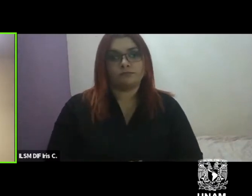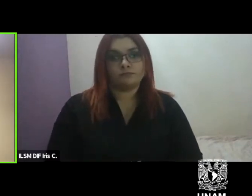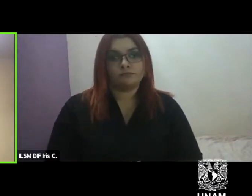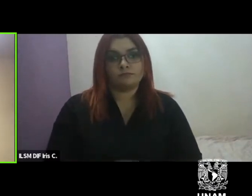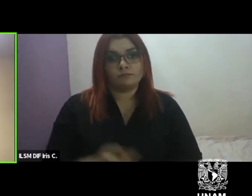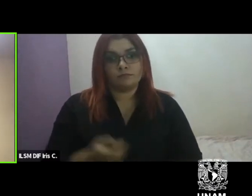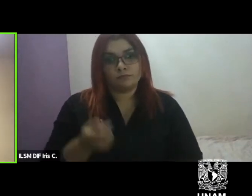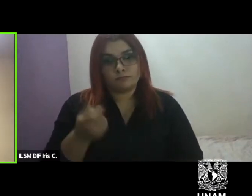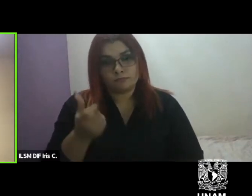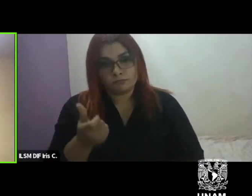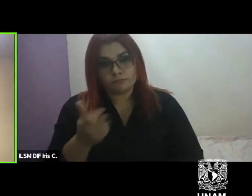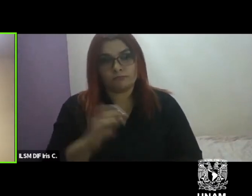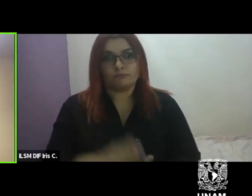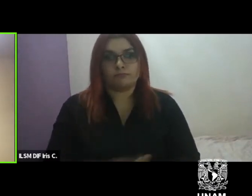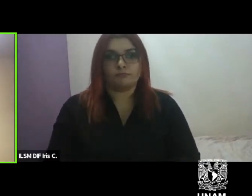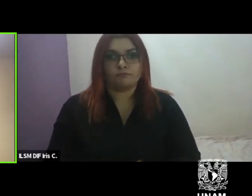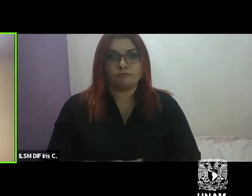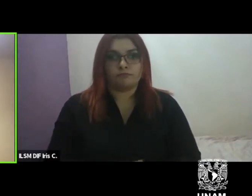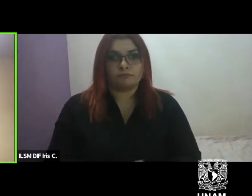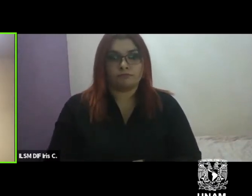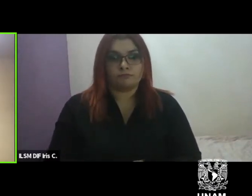del sustento que